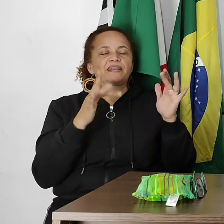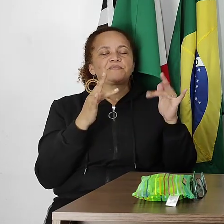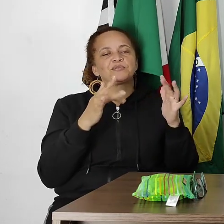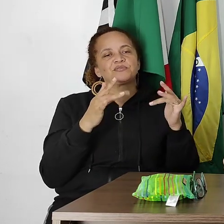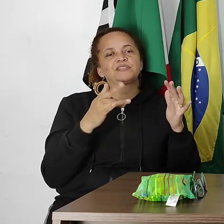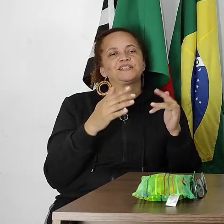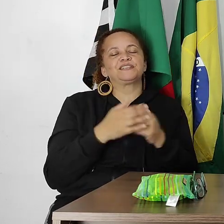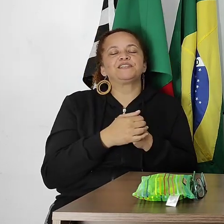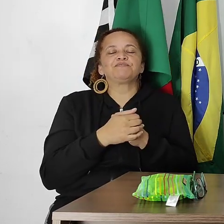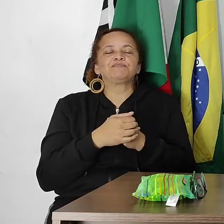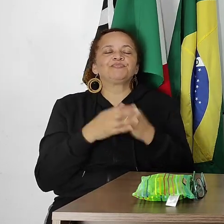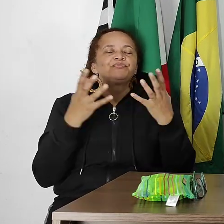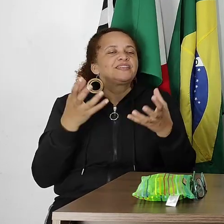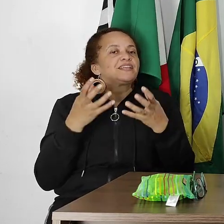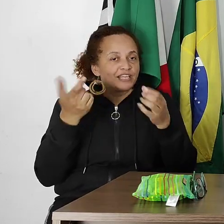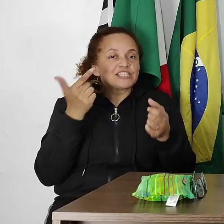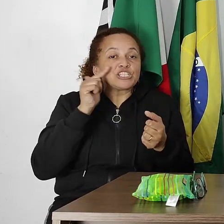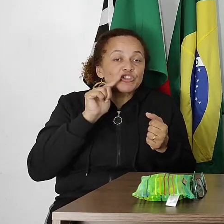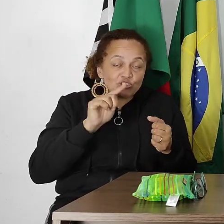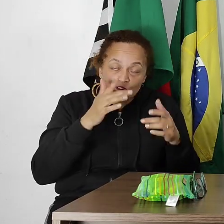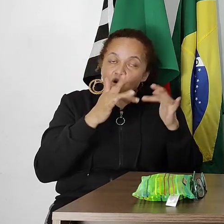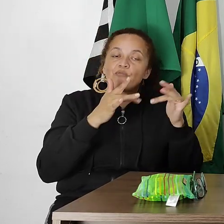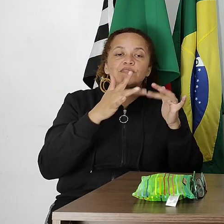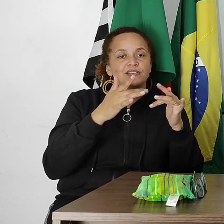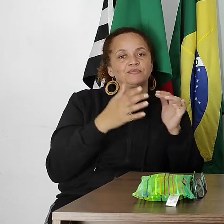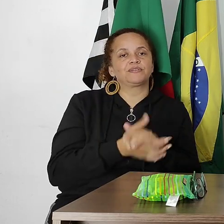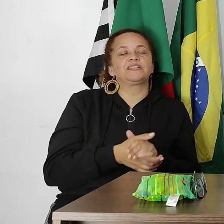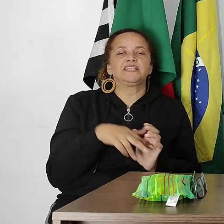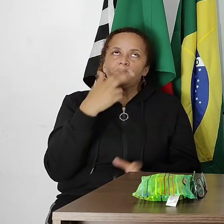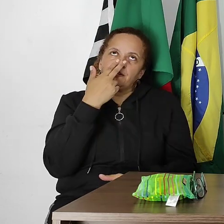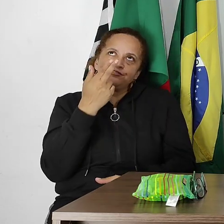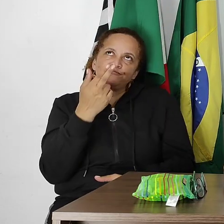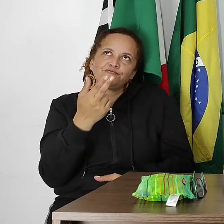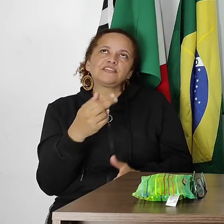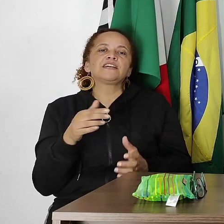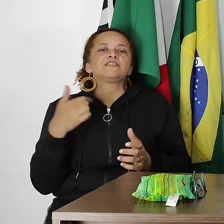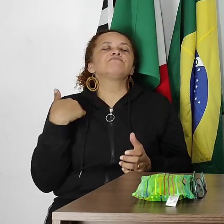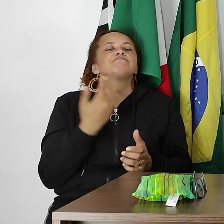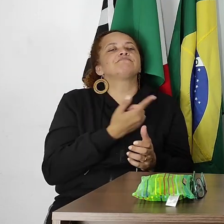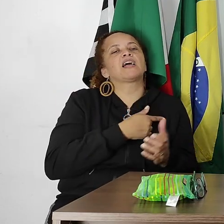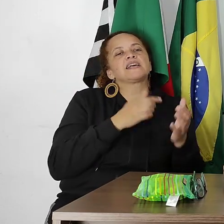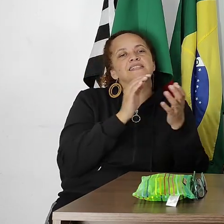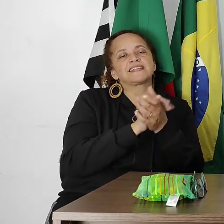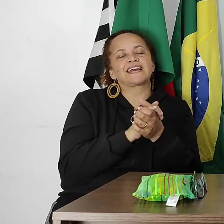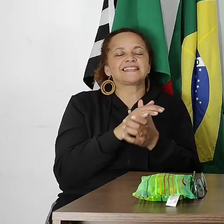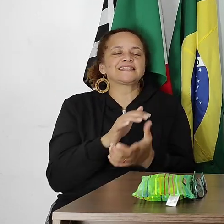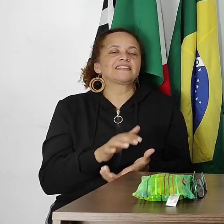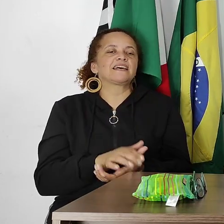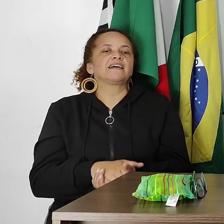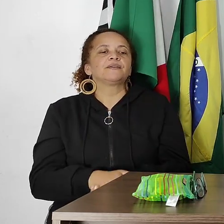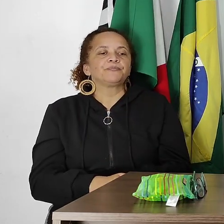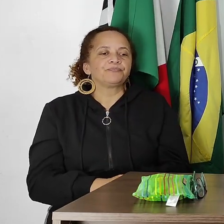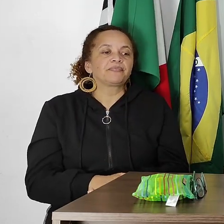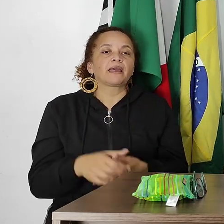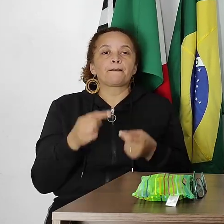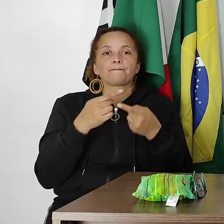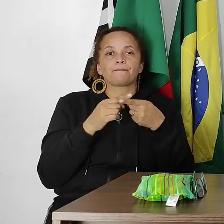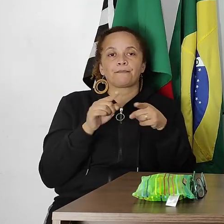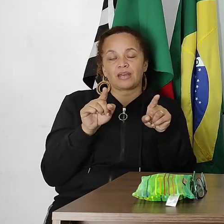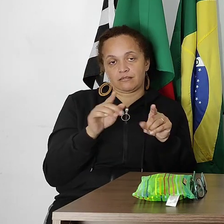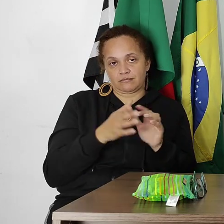casar, né, tinha planos, tudo, vamos dar mais uma chance e fomos. Mais